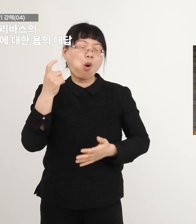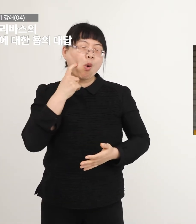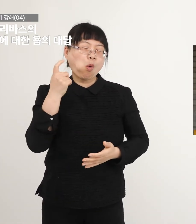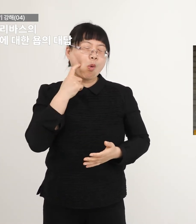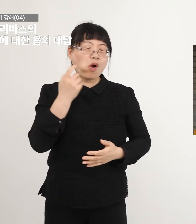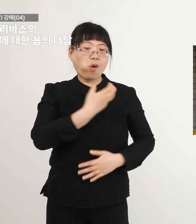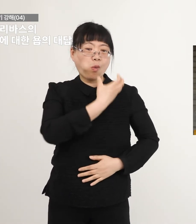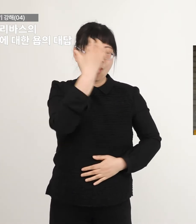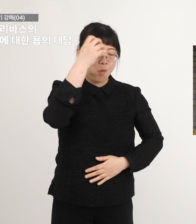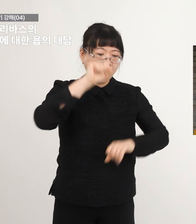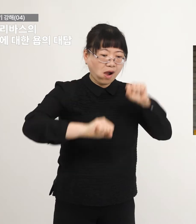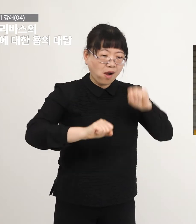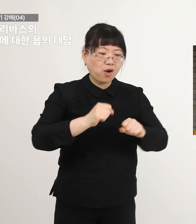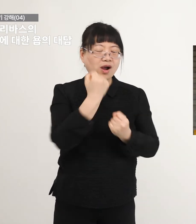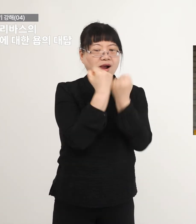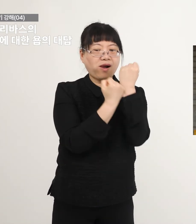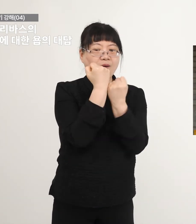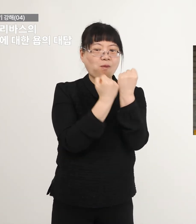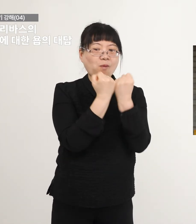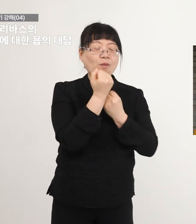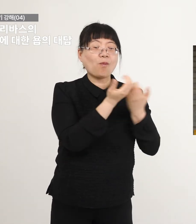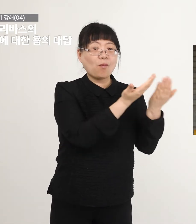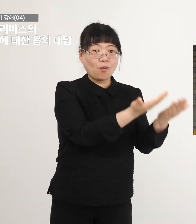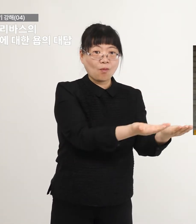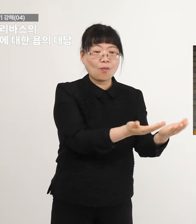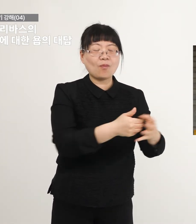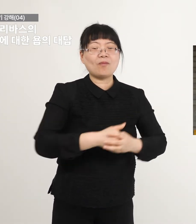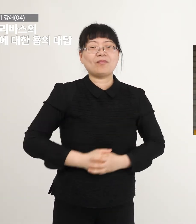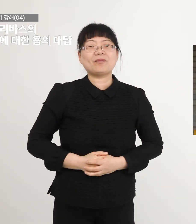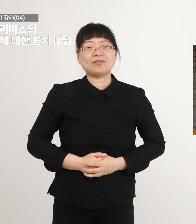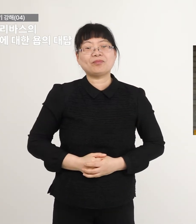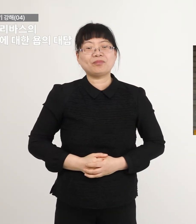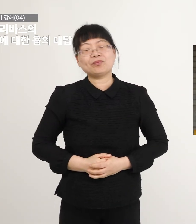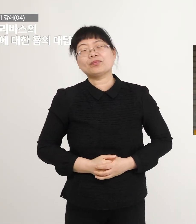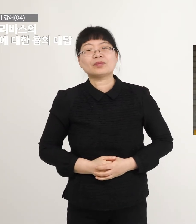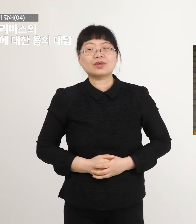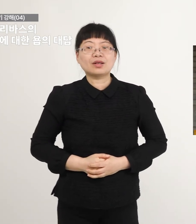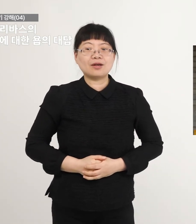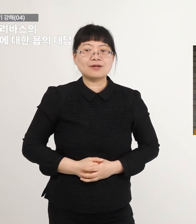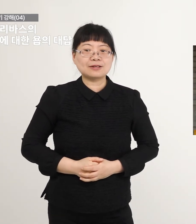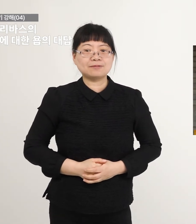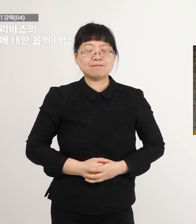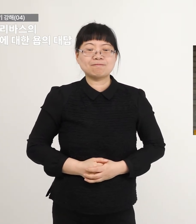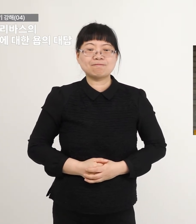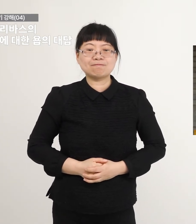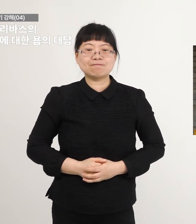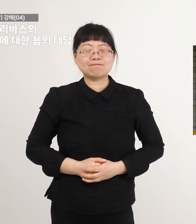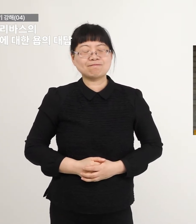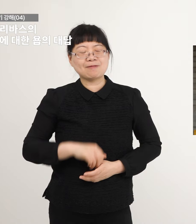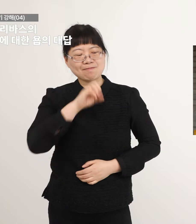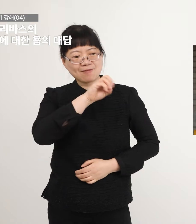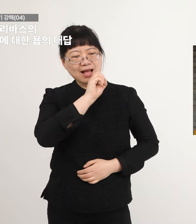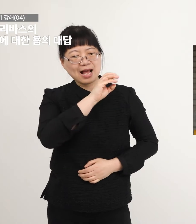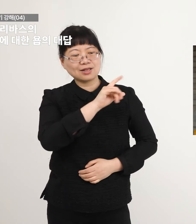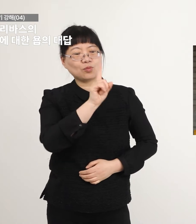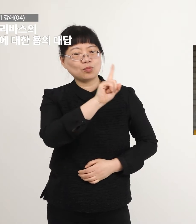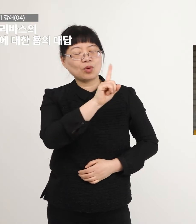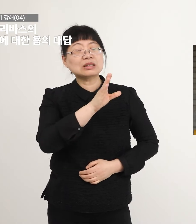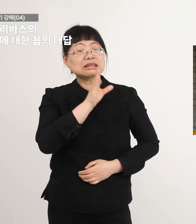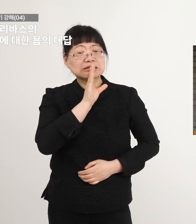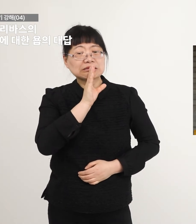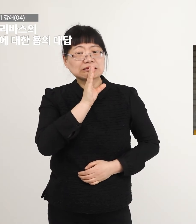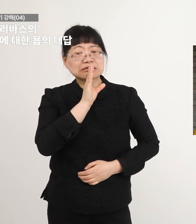환상을 해석해서 헤집어 놓고 들 쑤시는 것은 그건